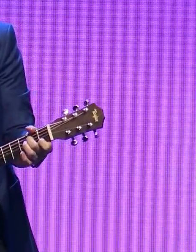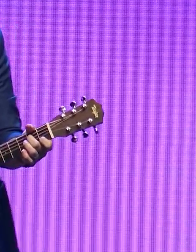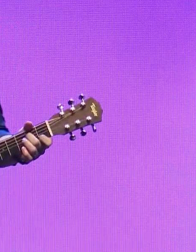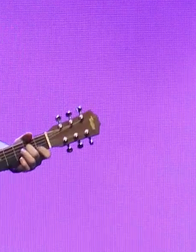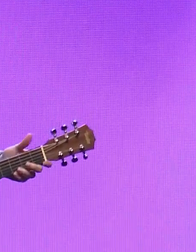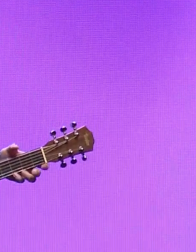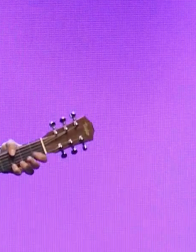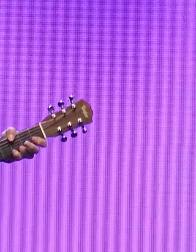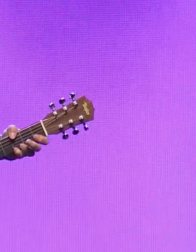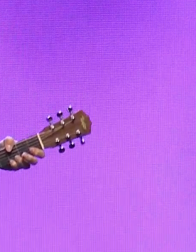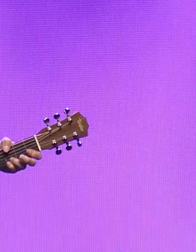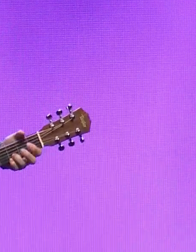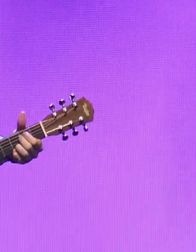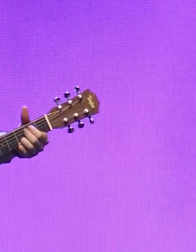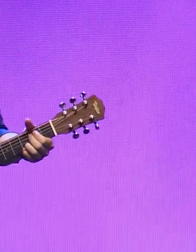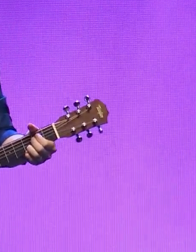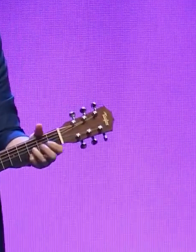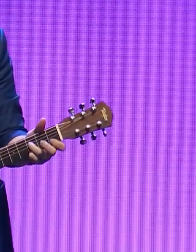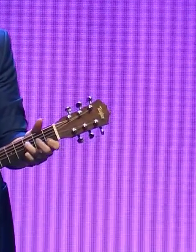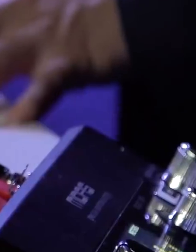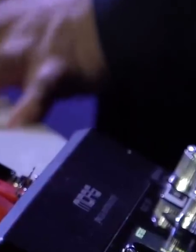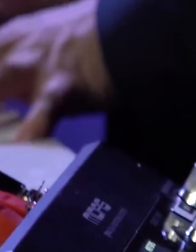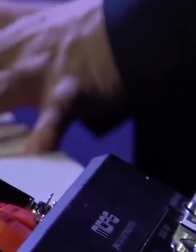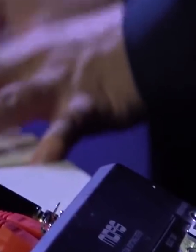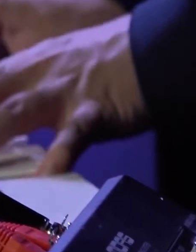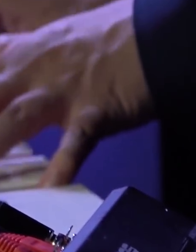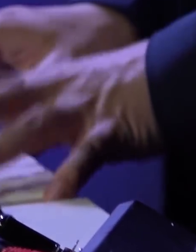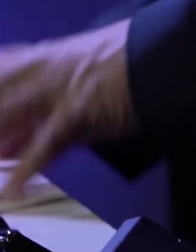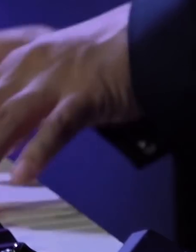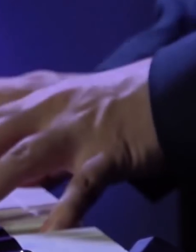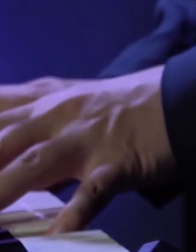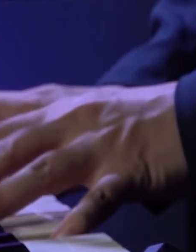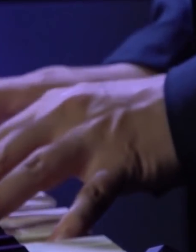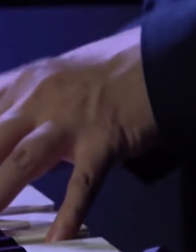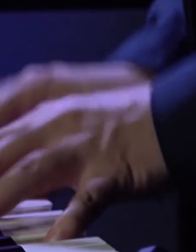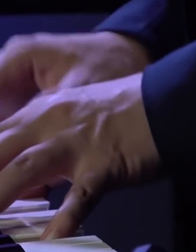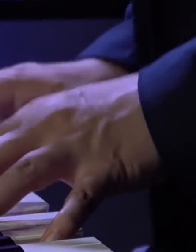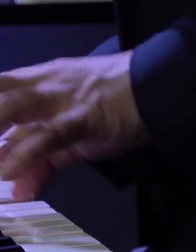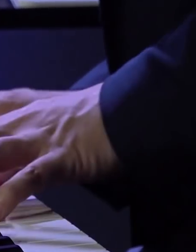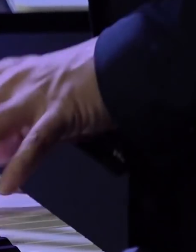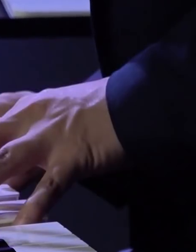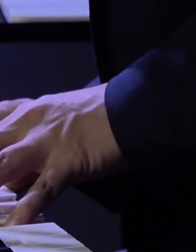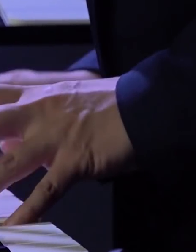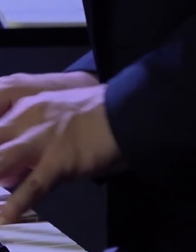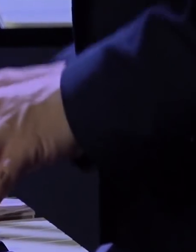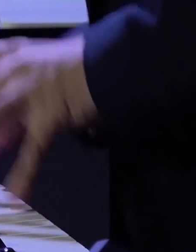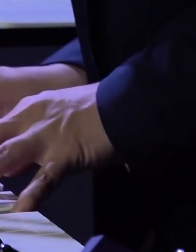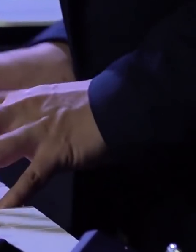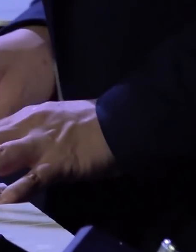menyembuhkan yang terluka. Ku kan tenang bersama-Mu,